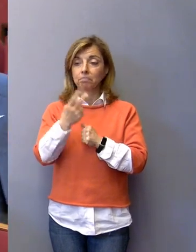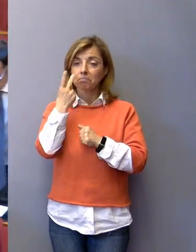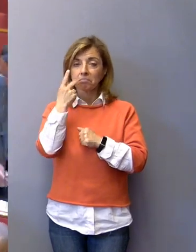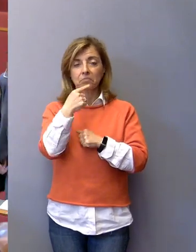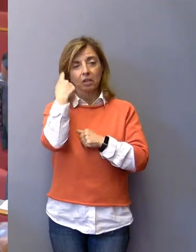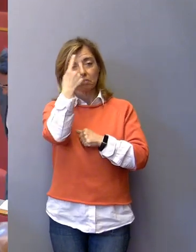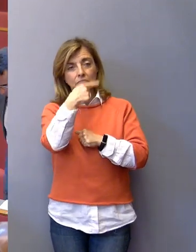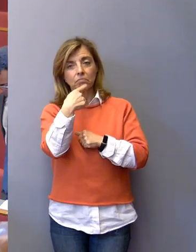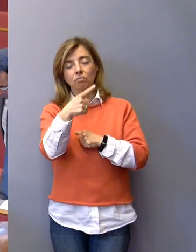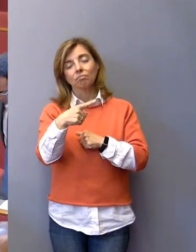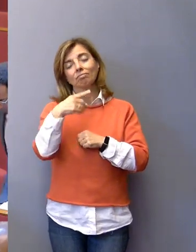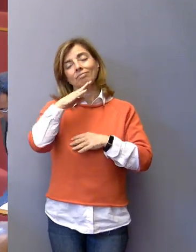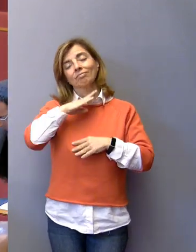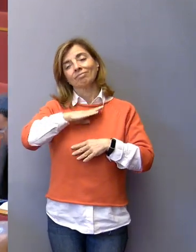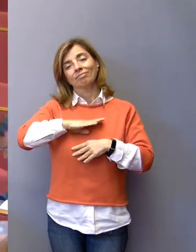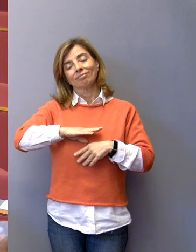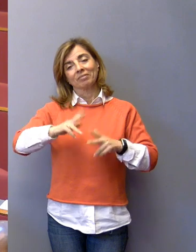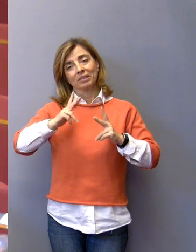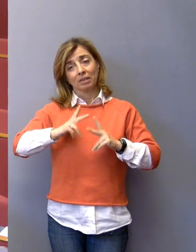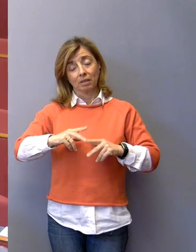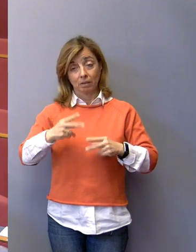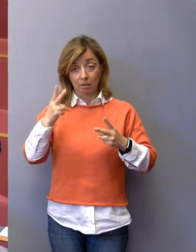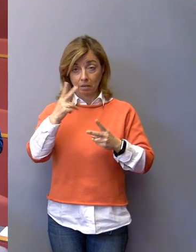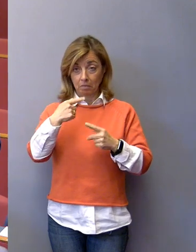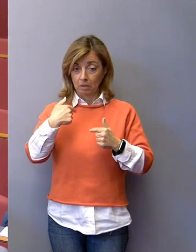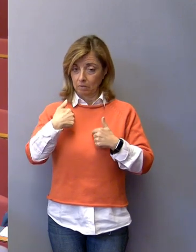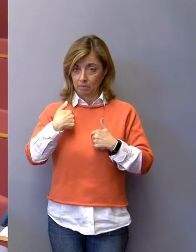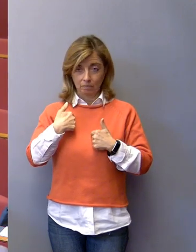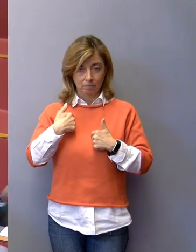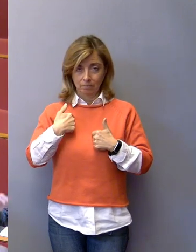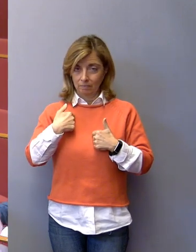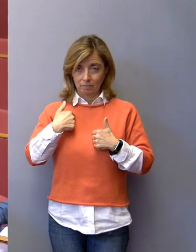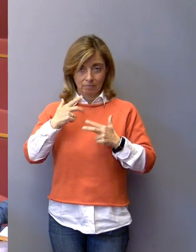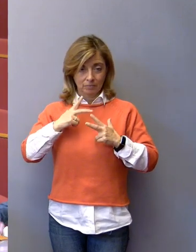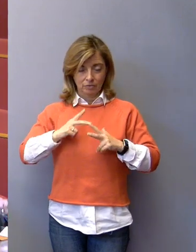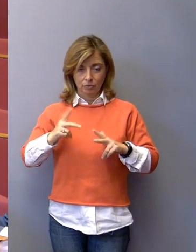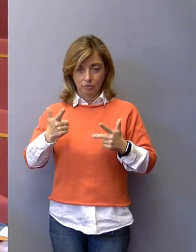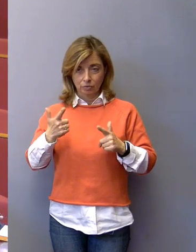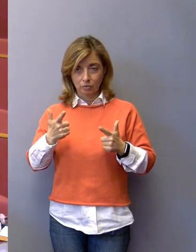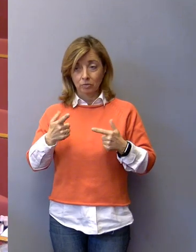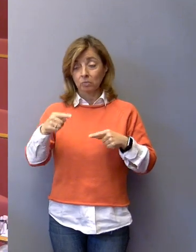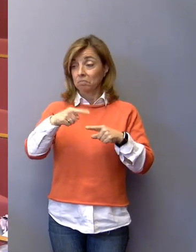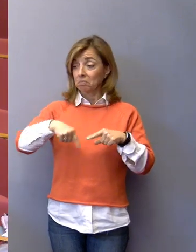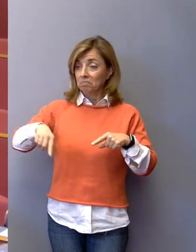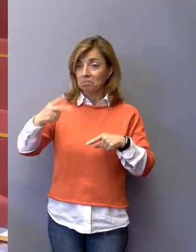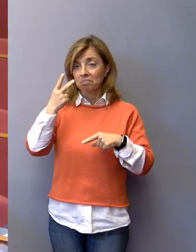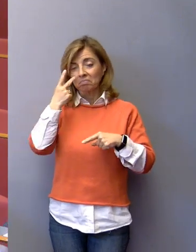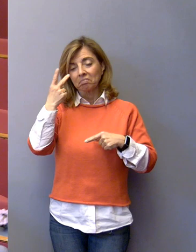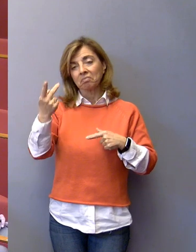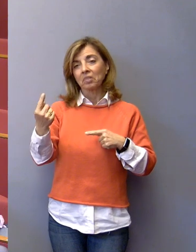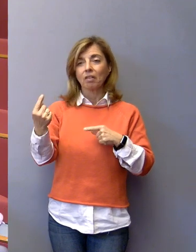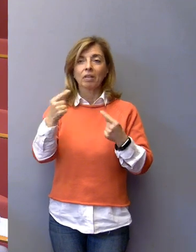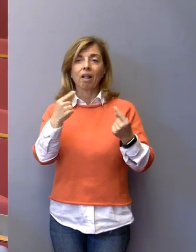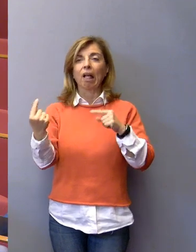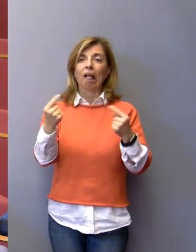molti perché questa ironia da Zelig che abbiamo visto in quest'aula con un rimpallo di competenze più o meno non decifrate da parte della segreteria